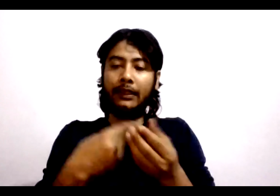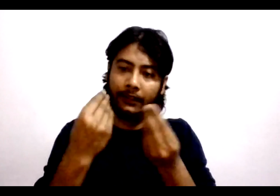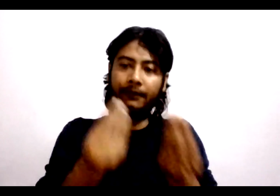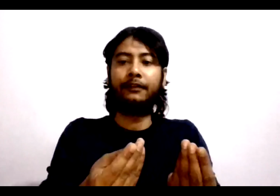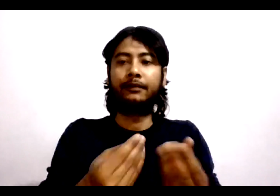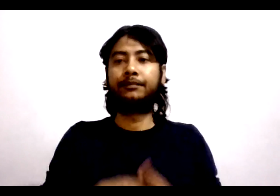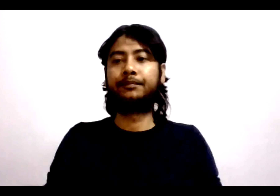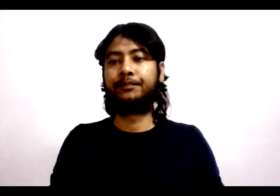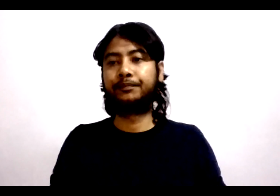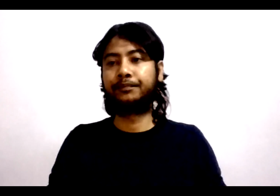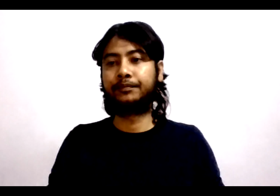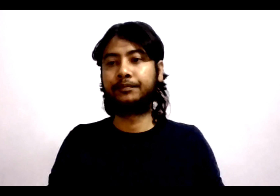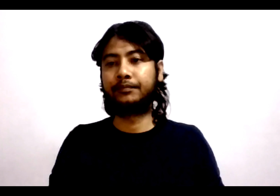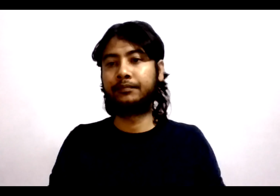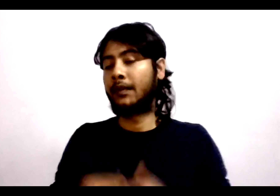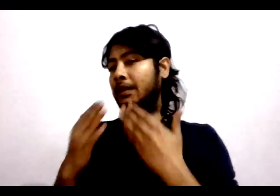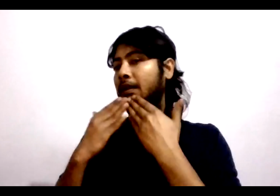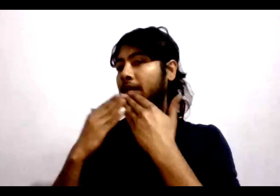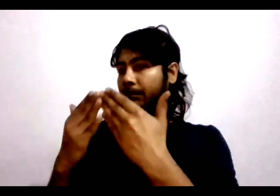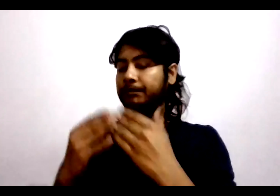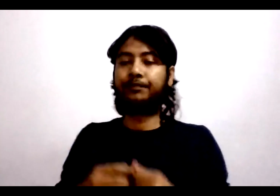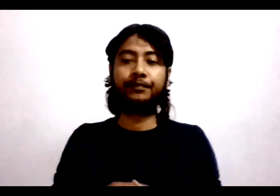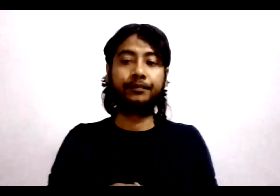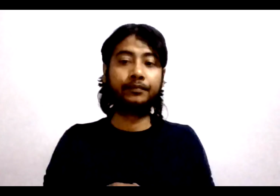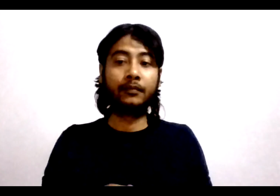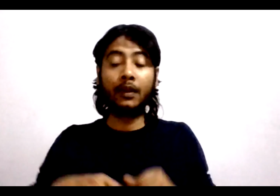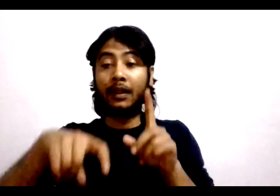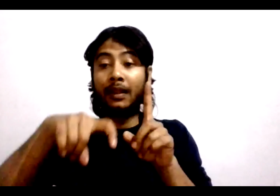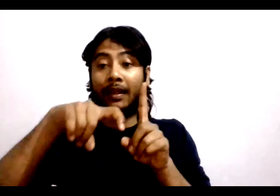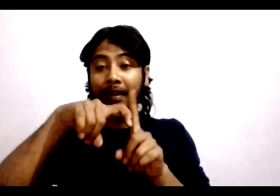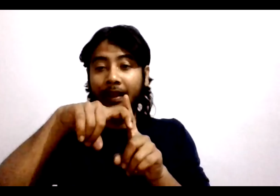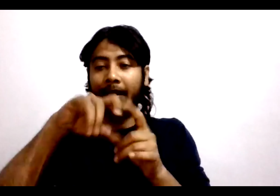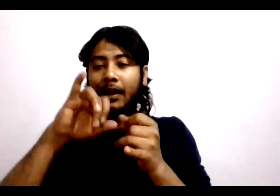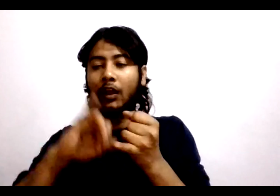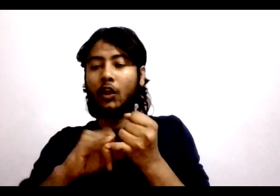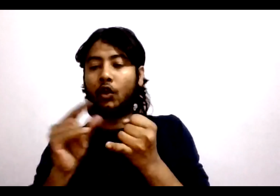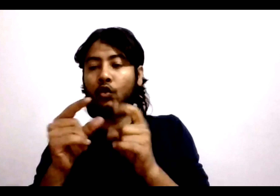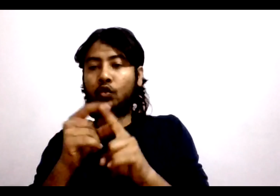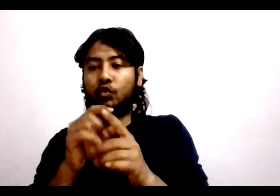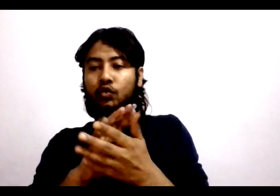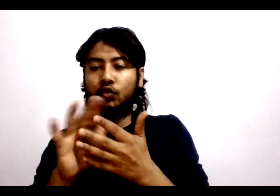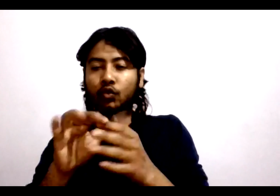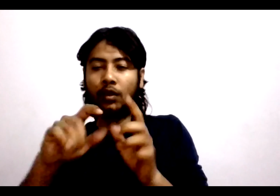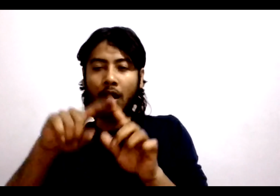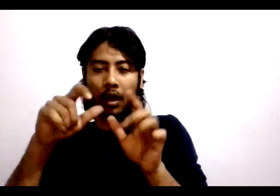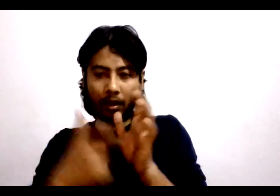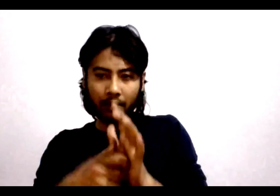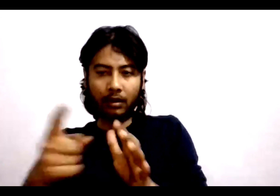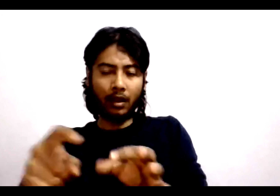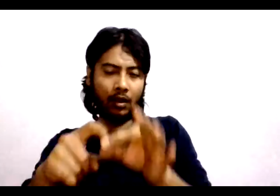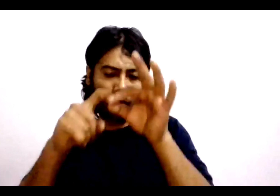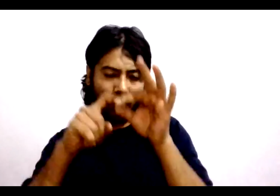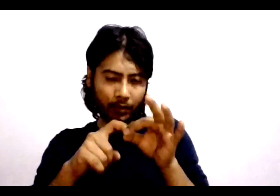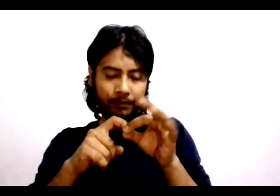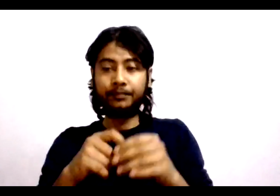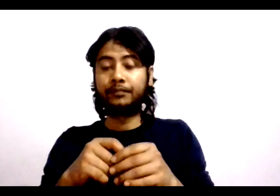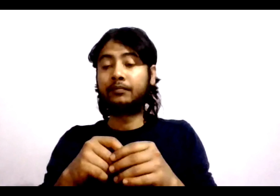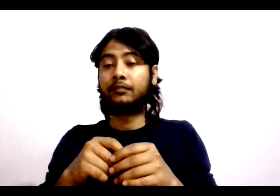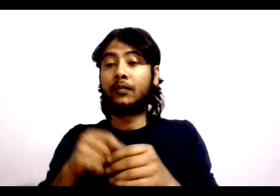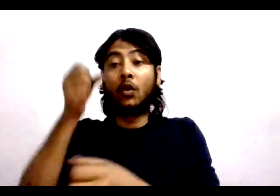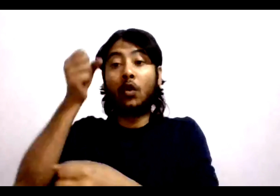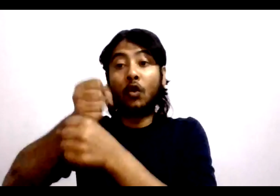K. Hello? Sudhakar ji पूछ रहे हैं, does the central government take any action when any state,